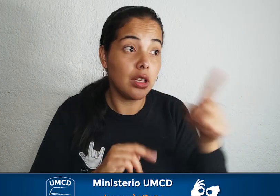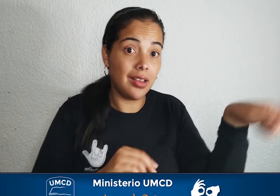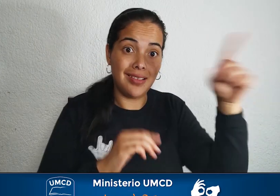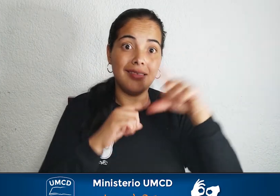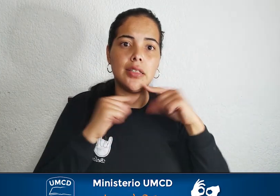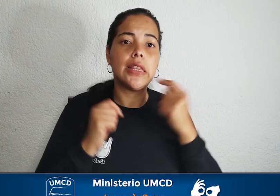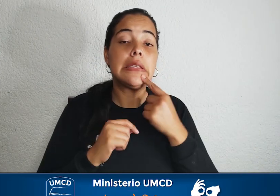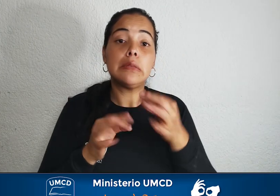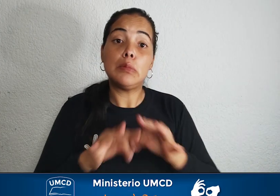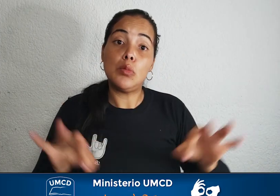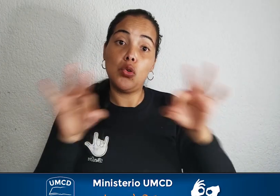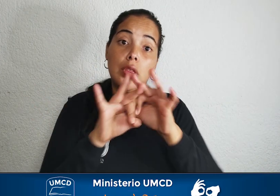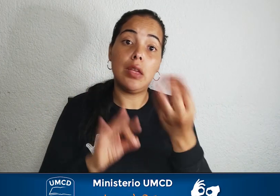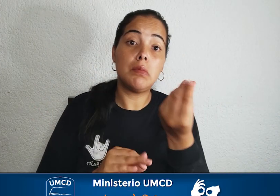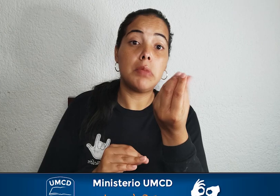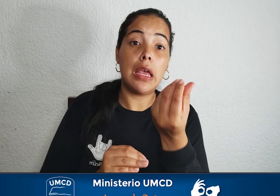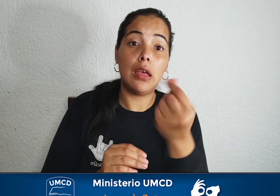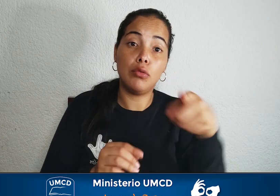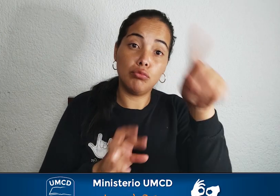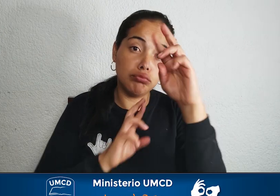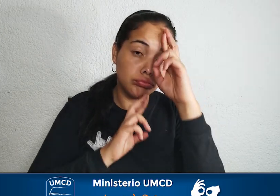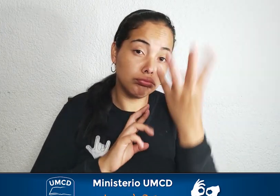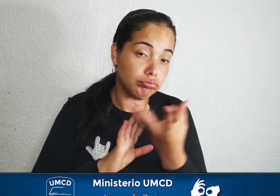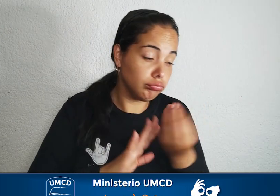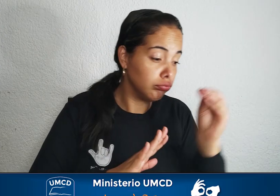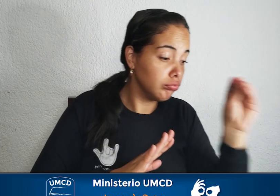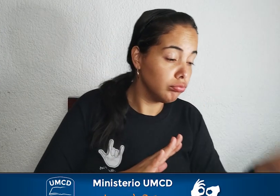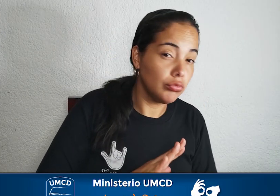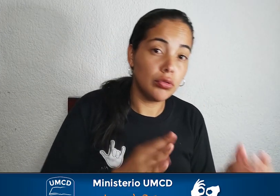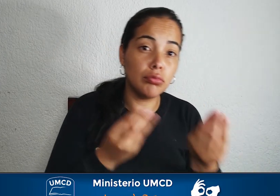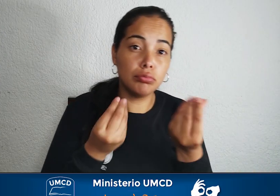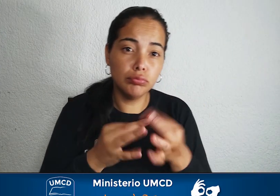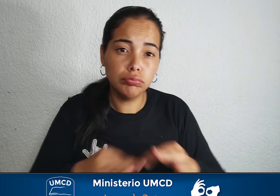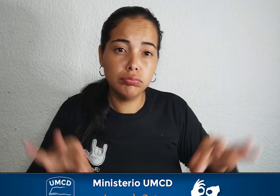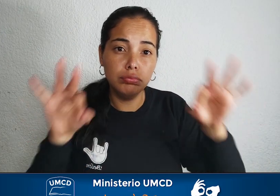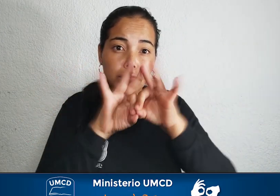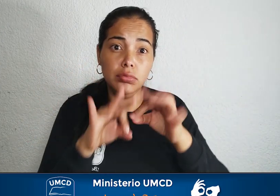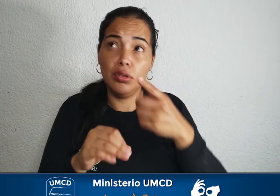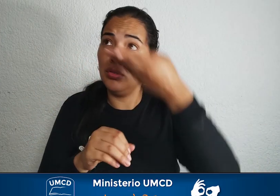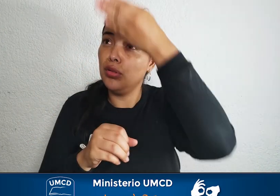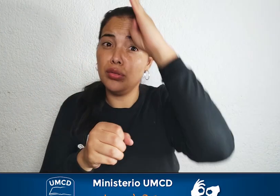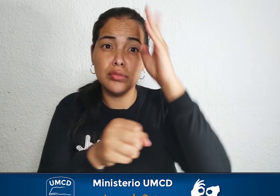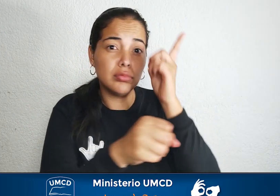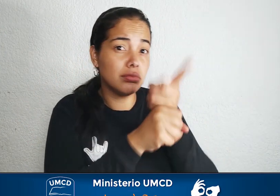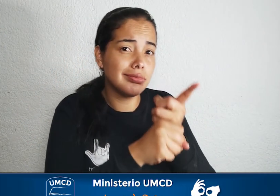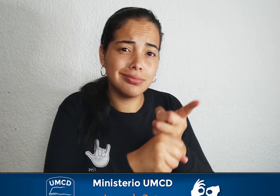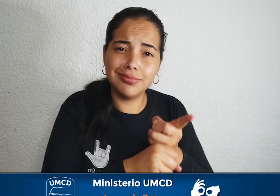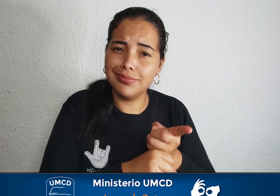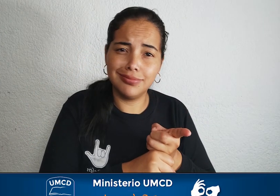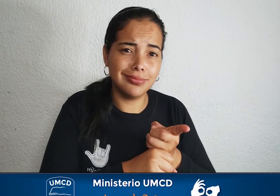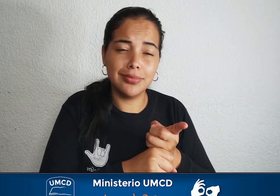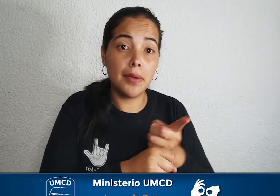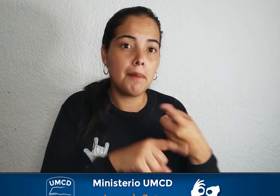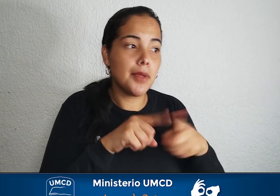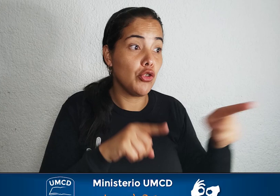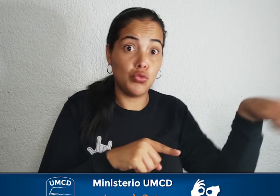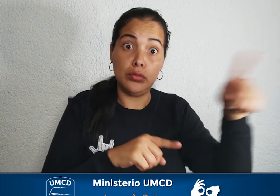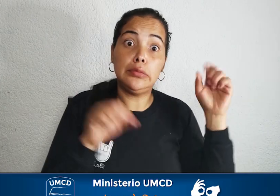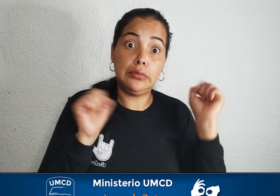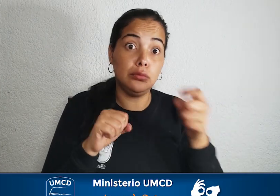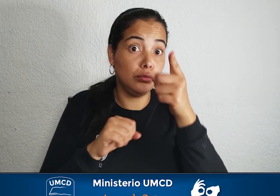manera sagrada. Era una tradición humana, no era un mandamiento de Dios. Entonces ellos utilizaban